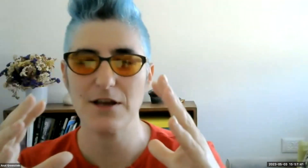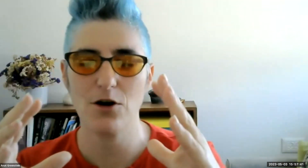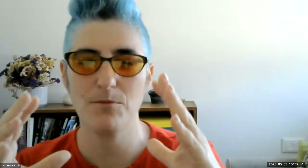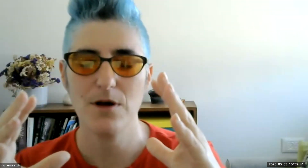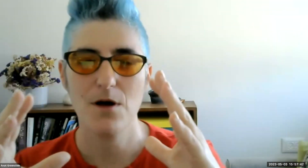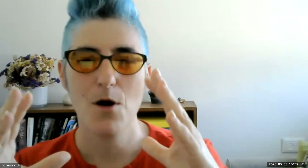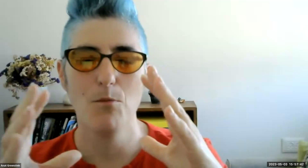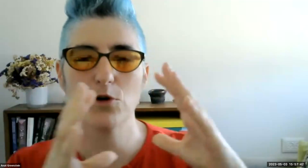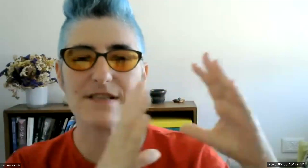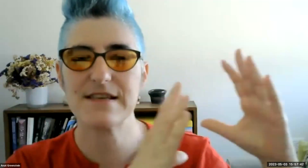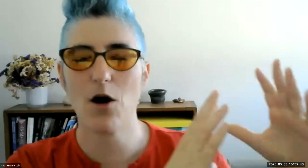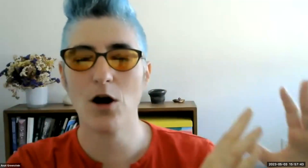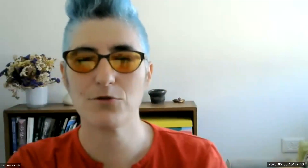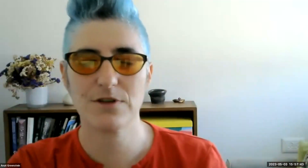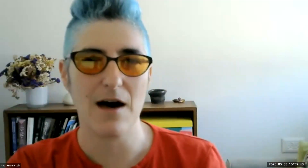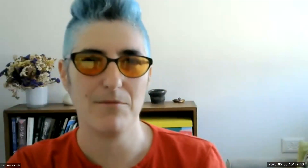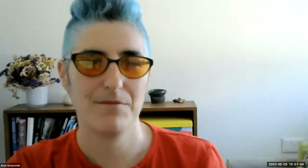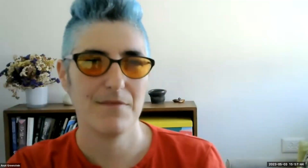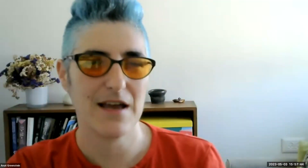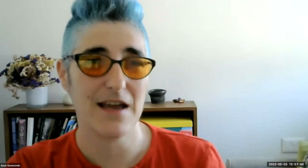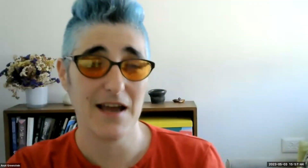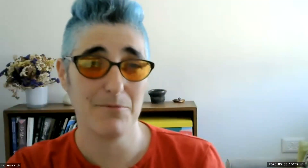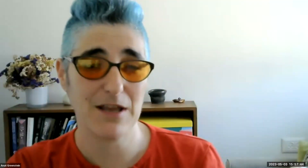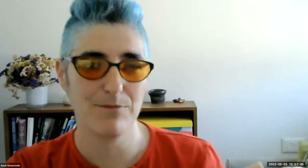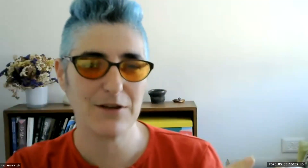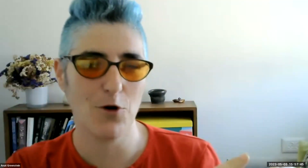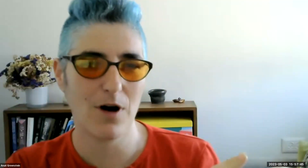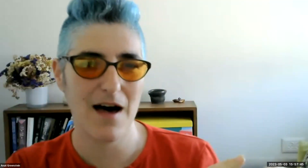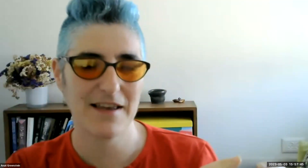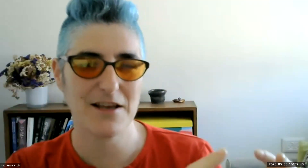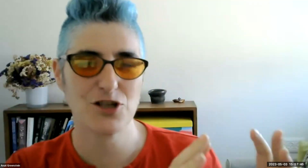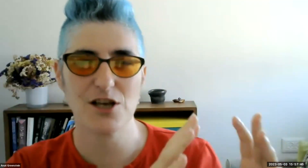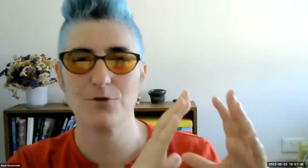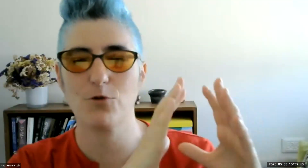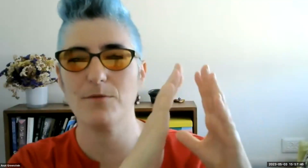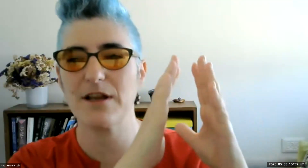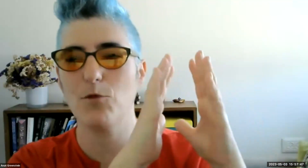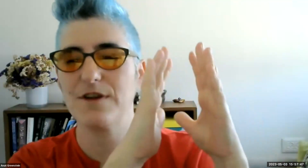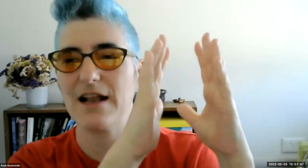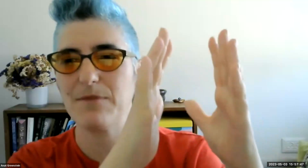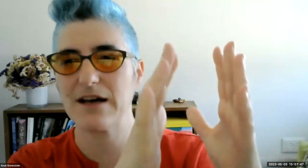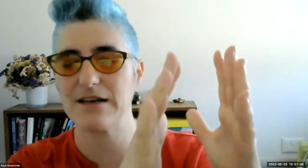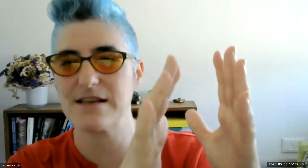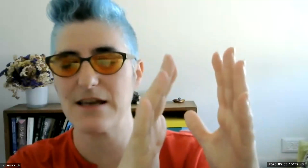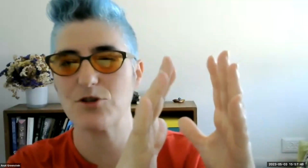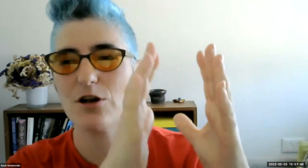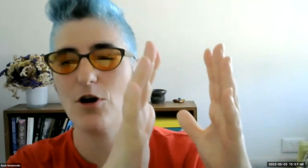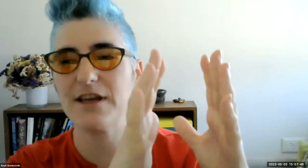היום, מוציאות אותן מתוך ה... כן, יש לנו כל מיני מודלים מרכזיים, שלא